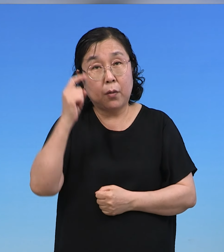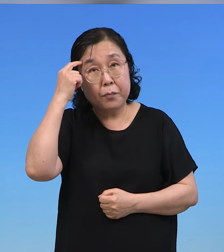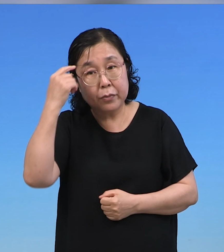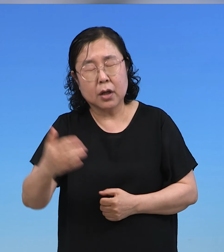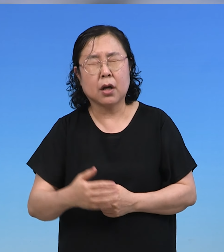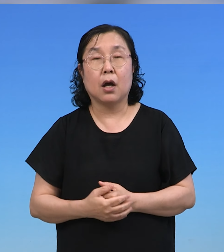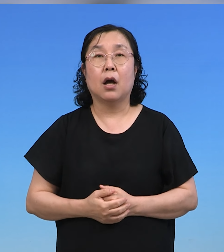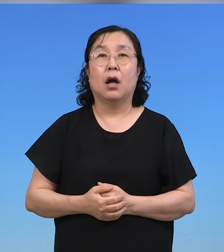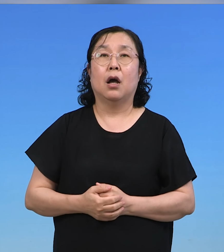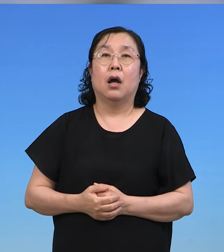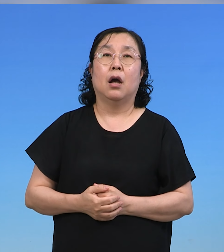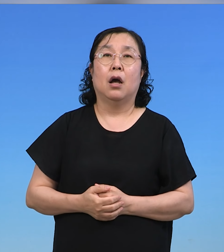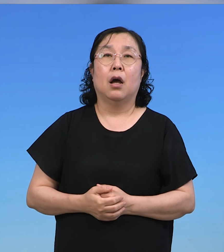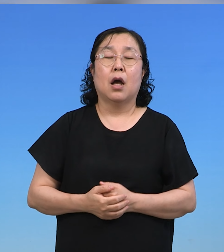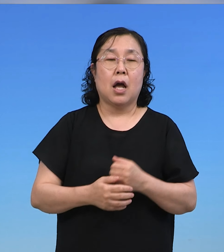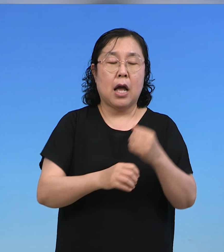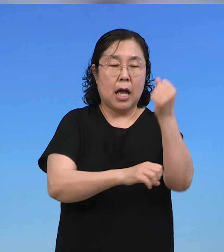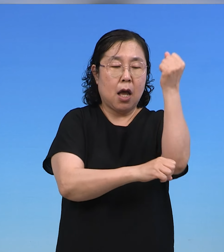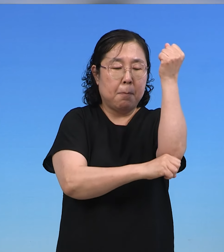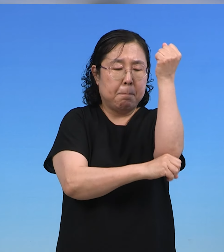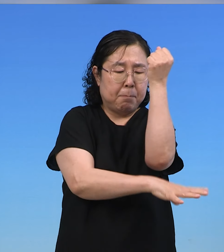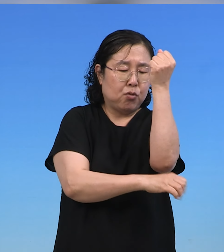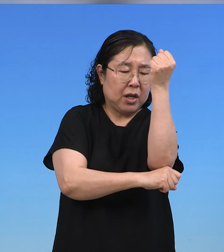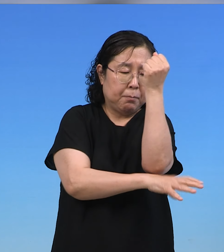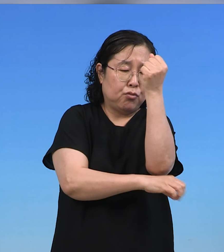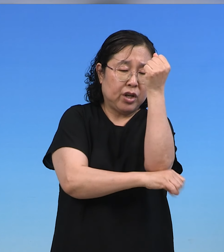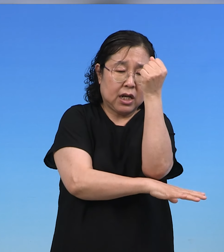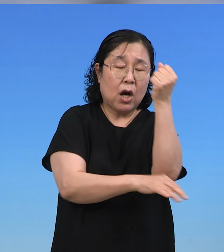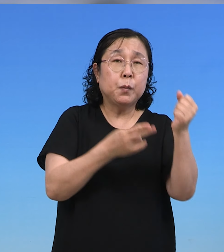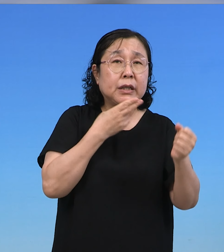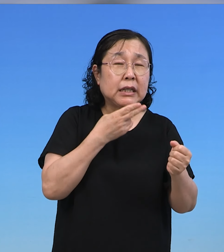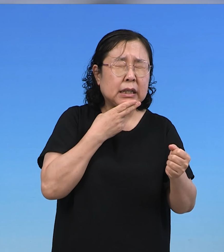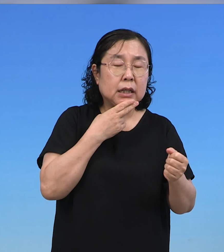아내들아, 남편들아 뭐 이렇게 나오니까 실천할 수가 없어요.